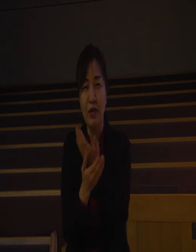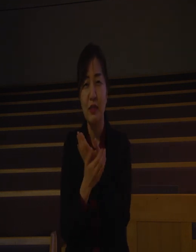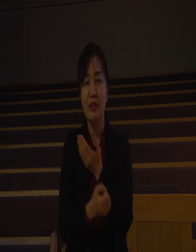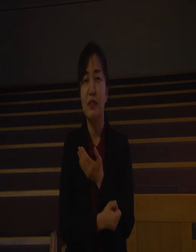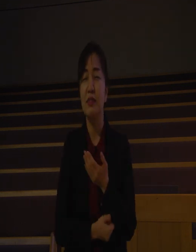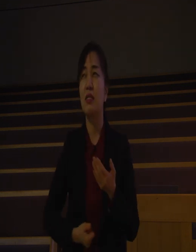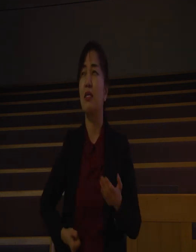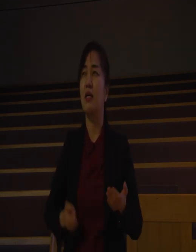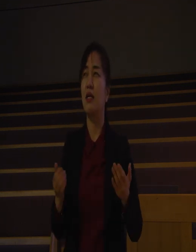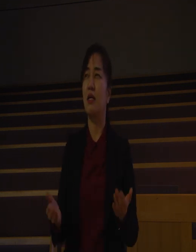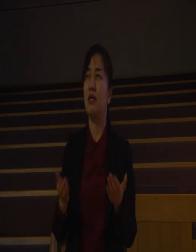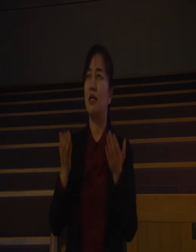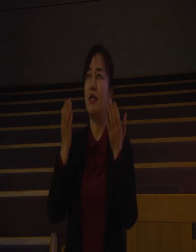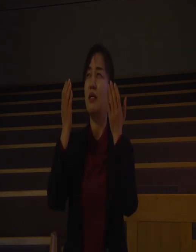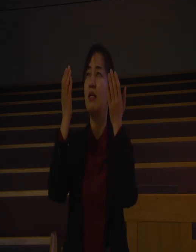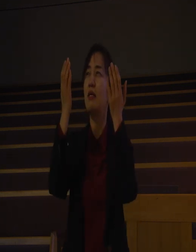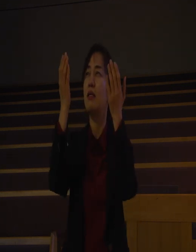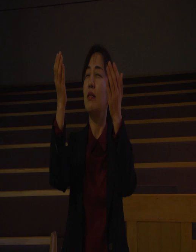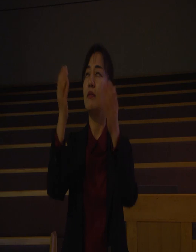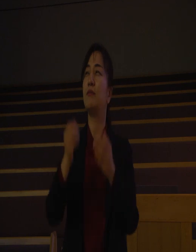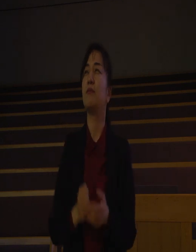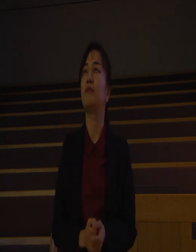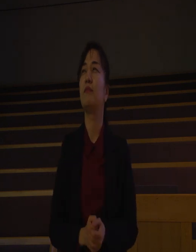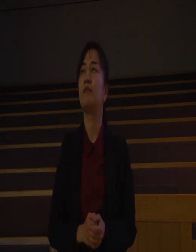바친 고귀한 인생,